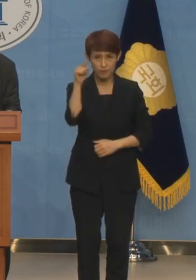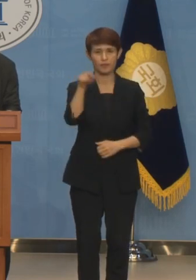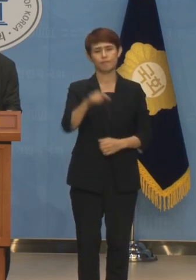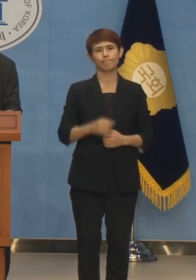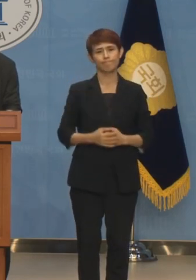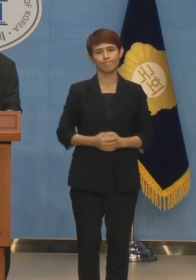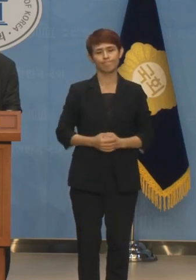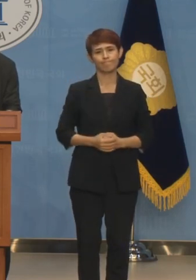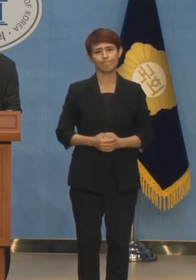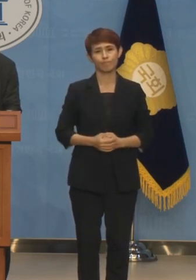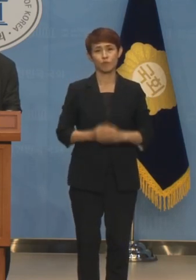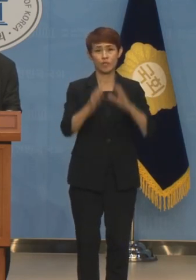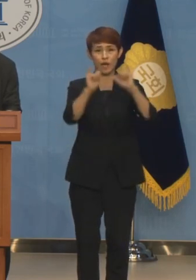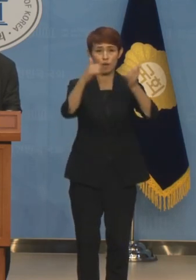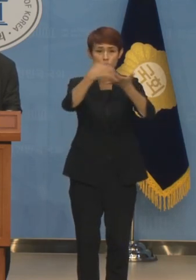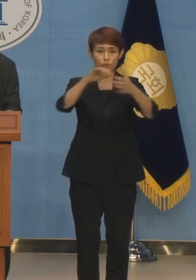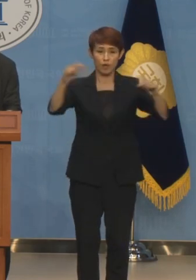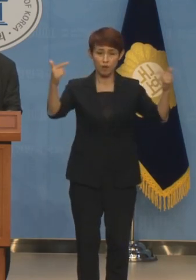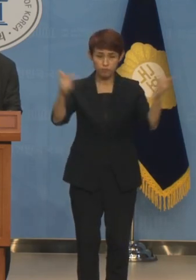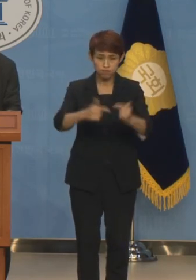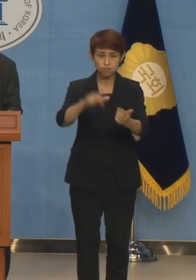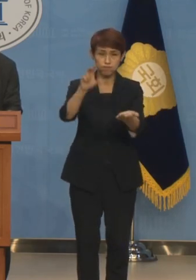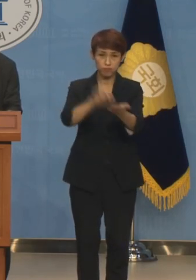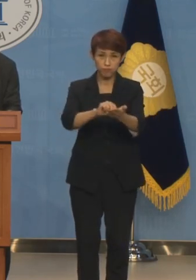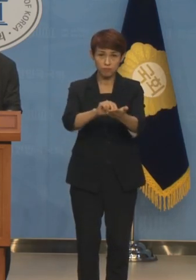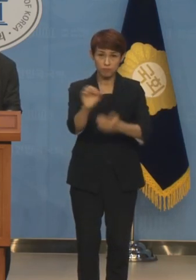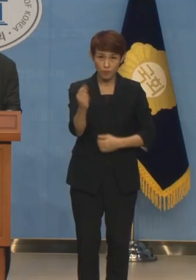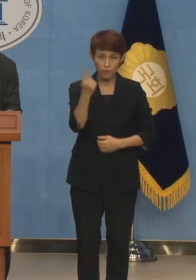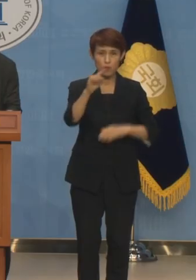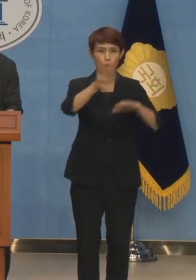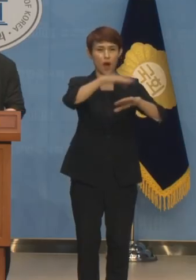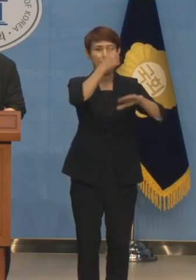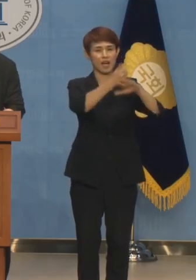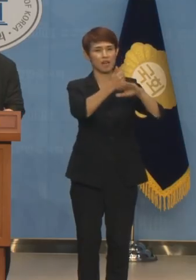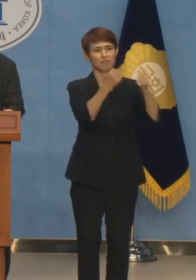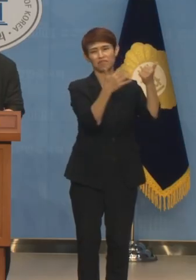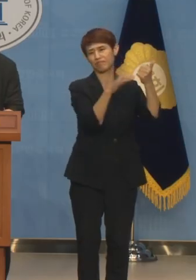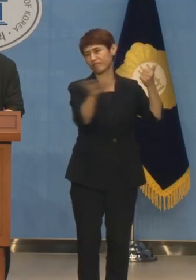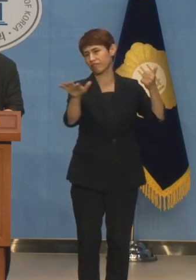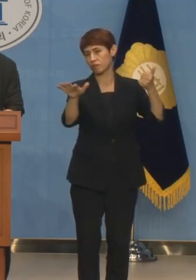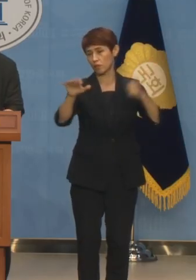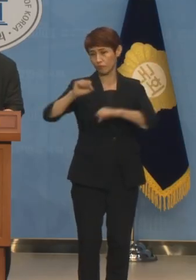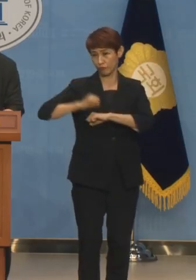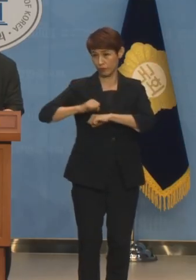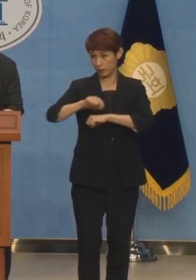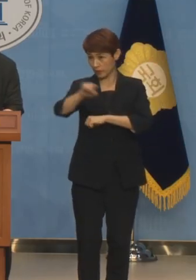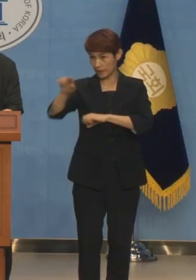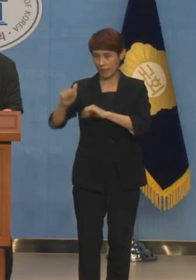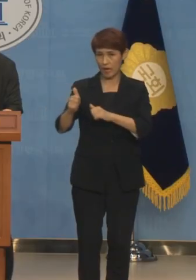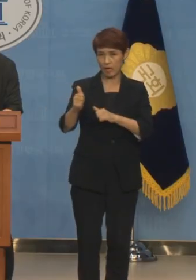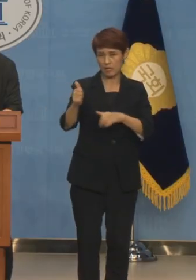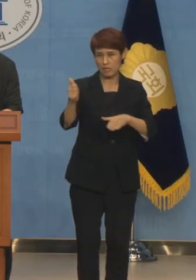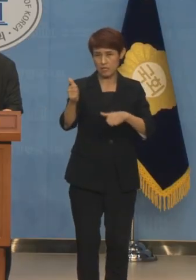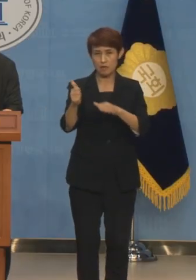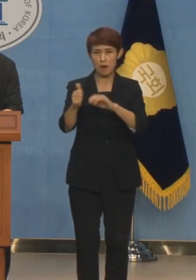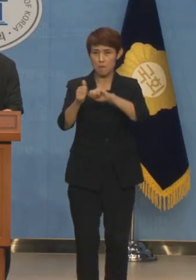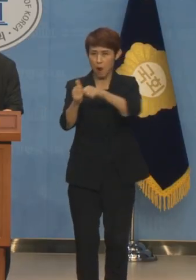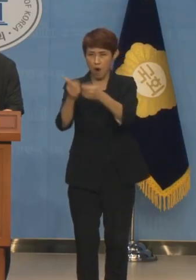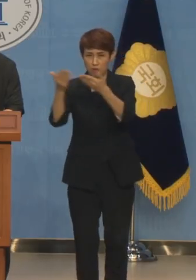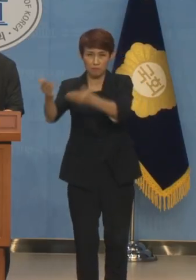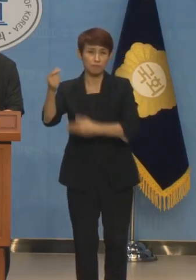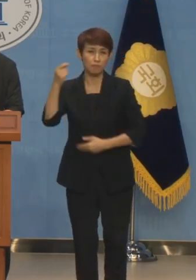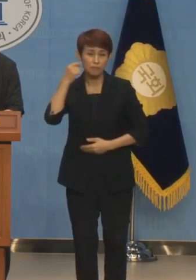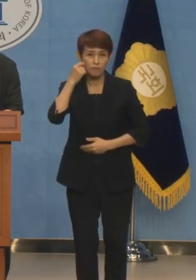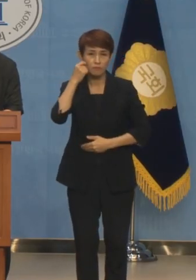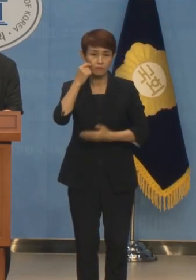점입니다. 인구 감소 문제로 왕에게 등 돌리고 도망친 군사를 처벌하지도 못했다는